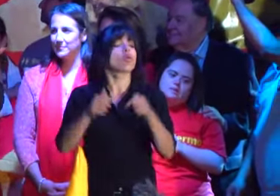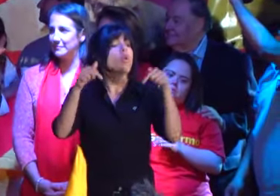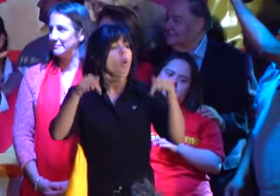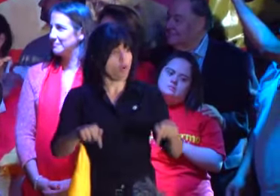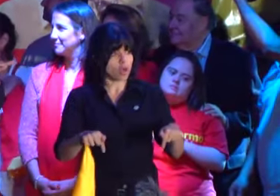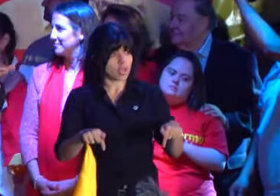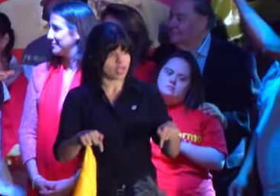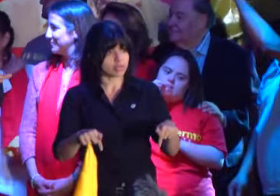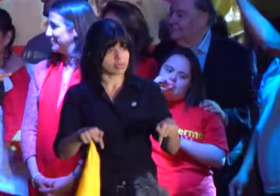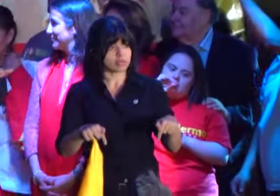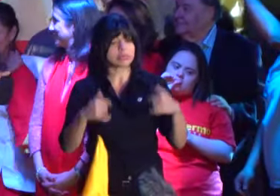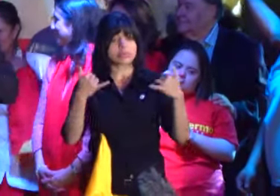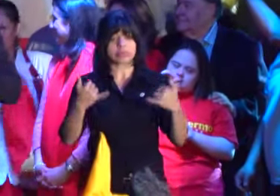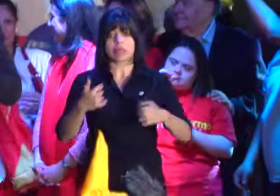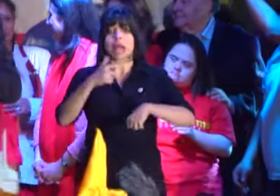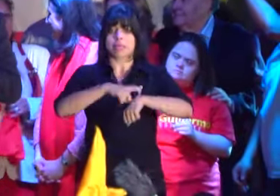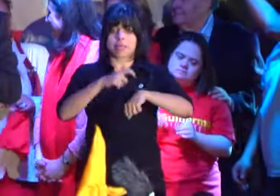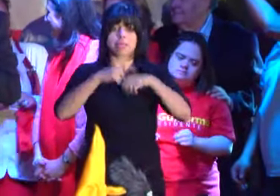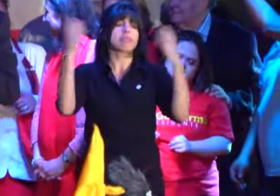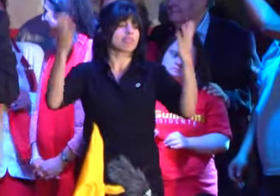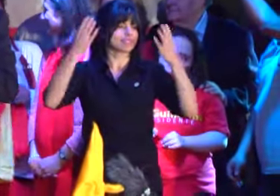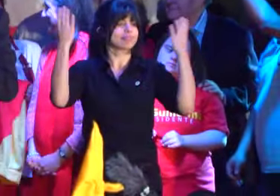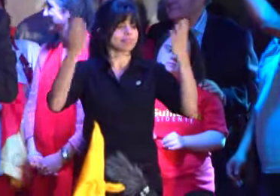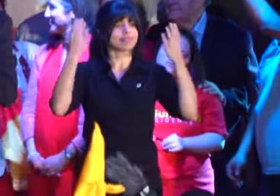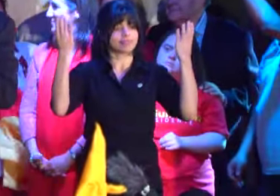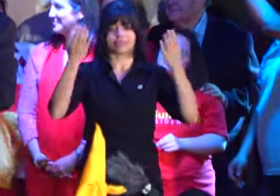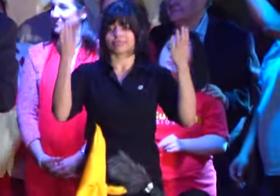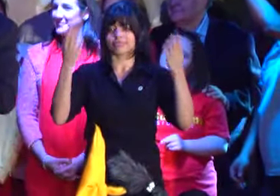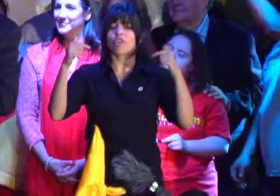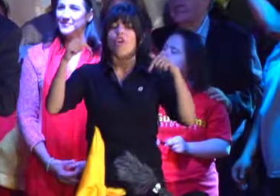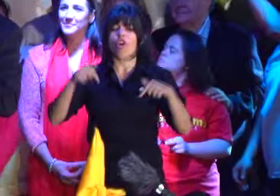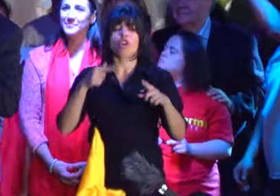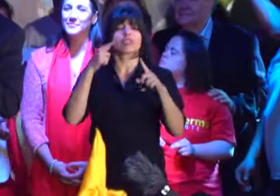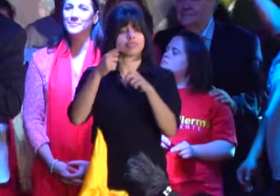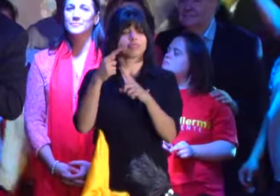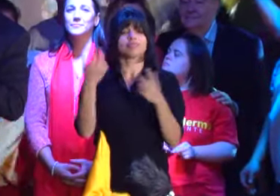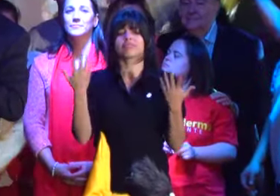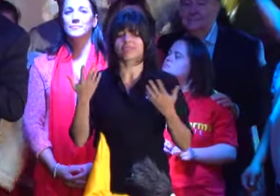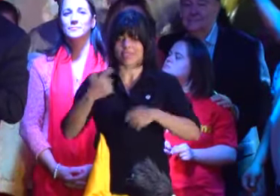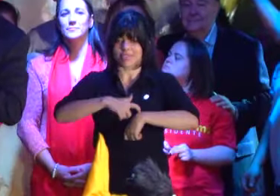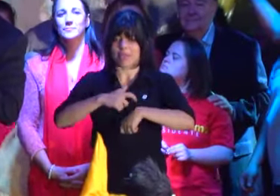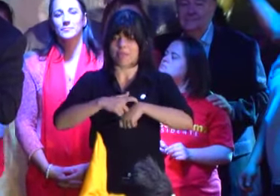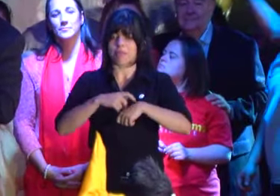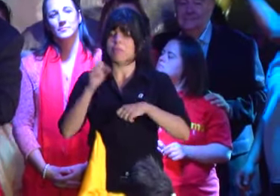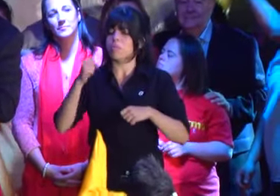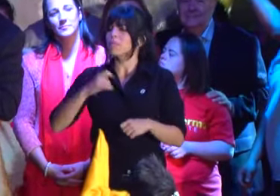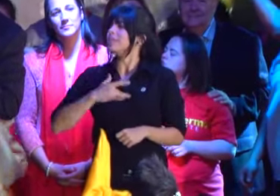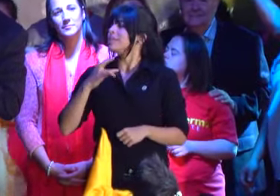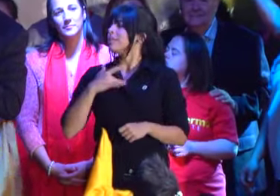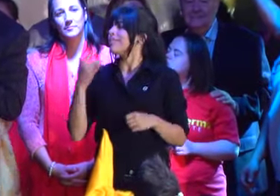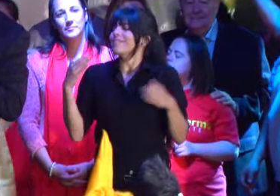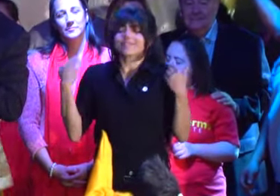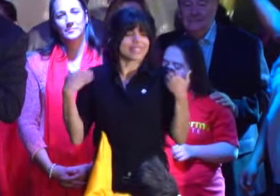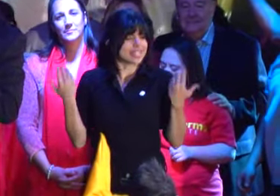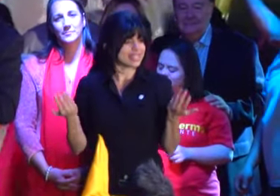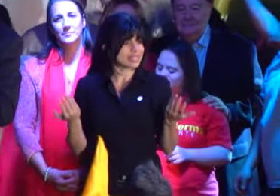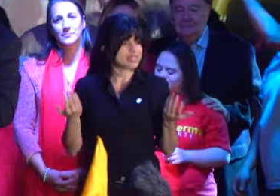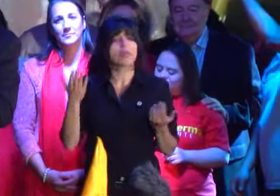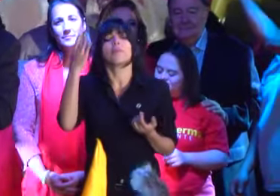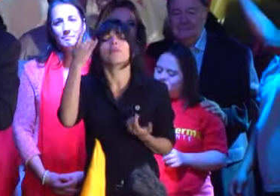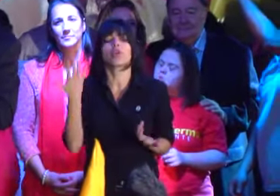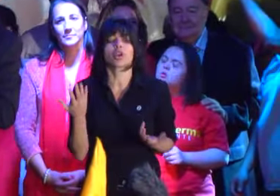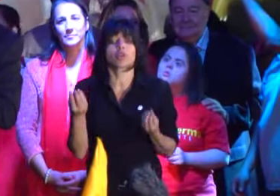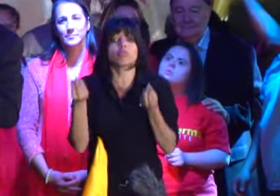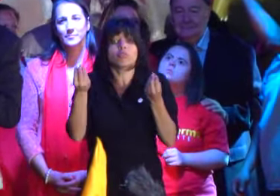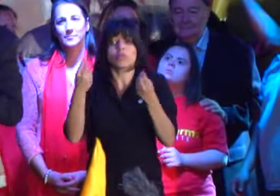Hoy es tiempo de celebrar. Hoy es tiempo de sentirnos felices porque